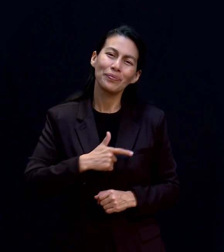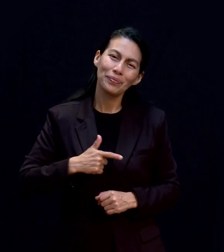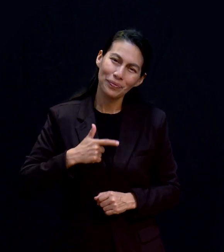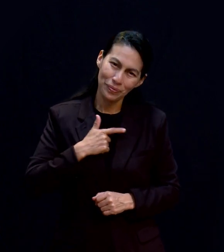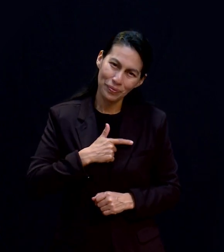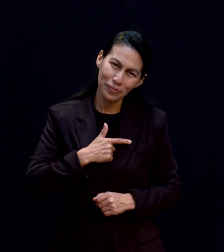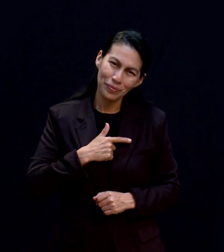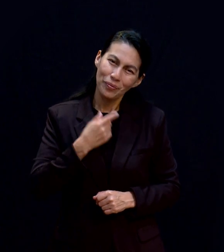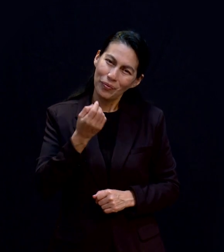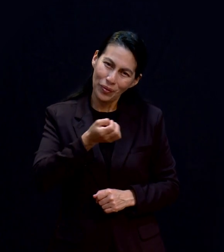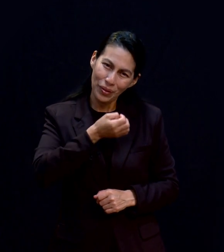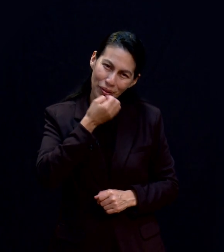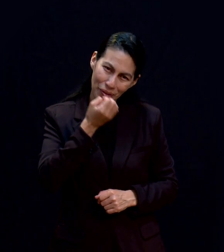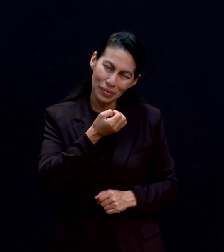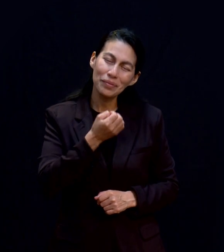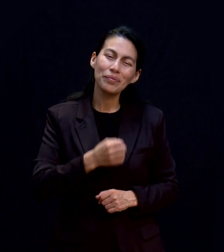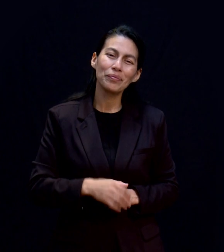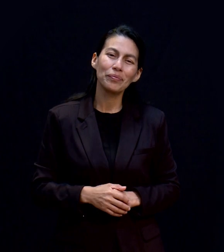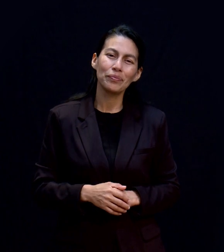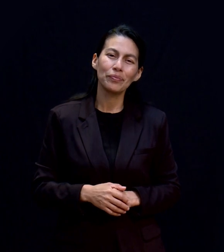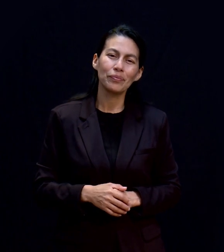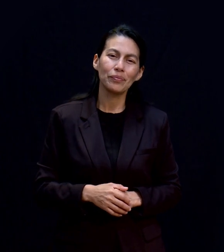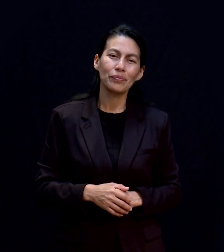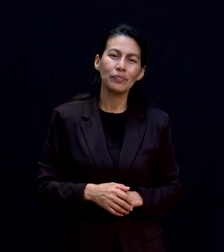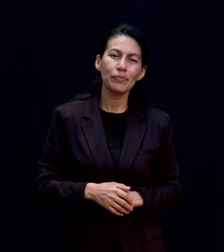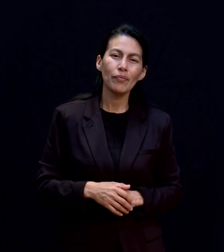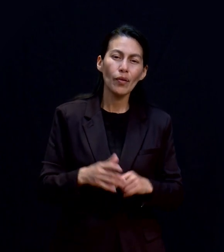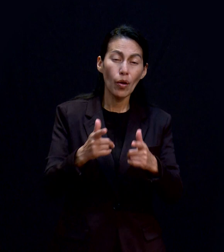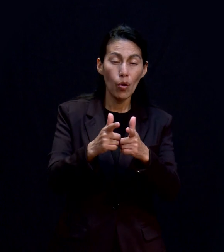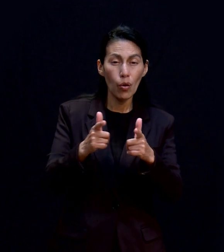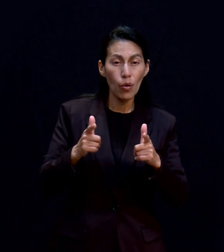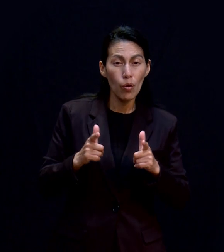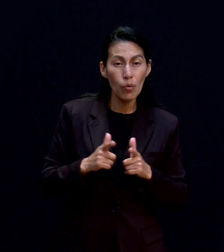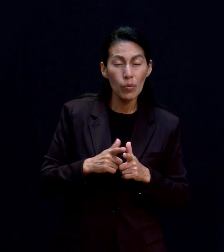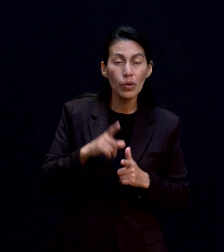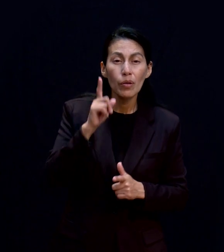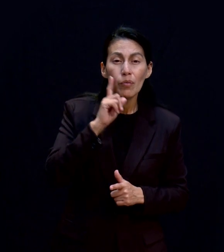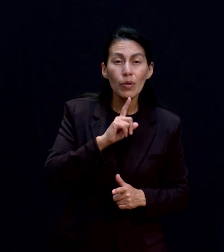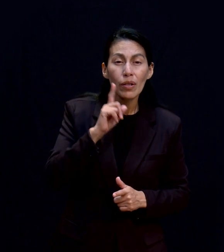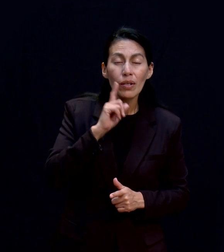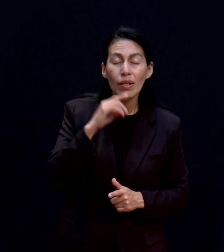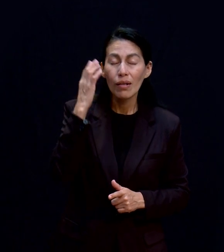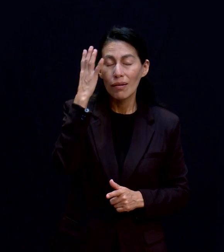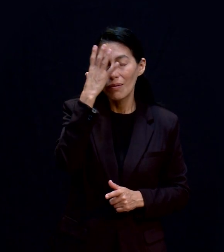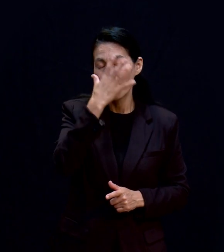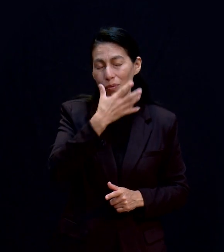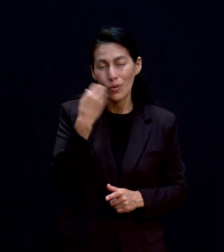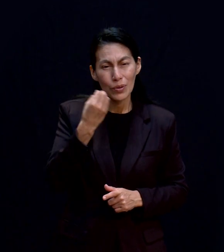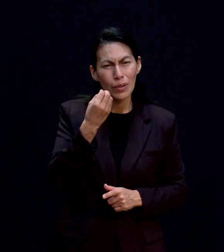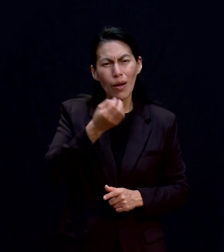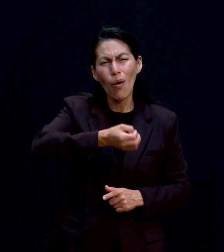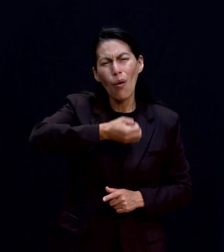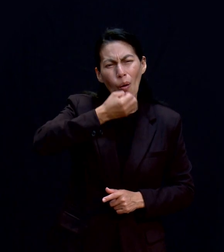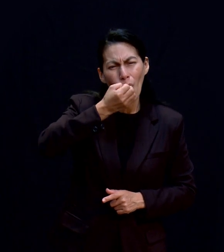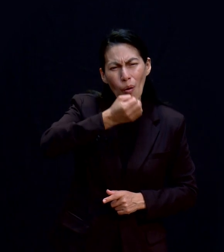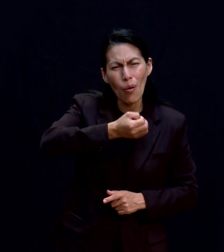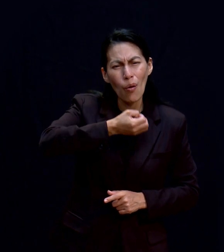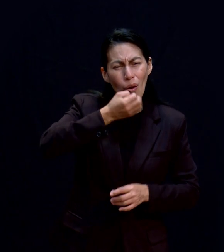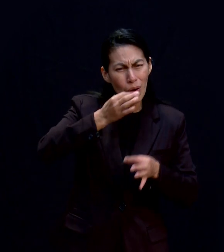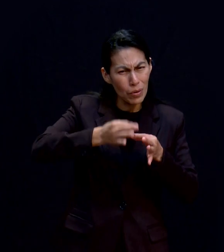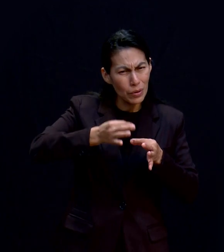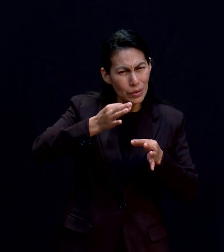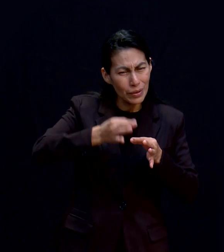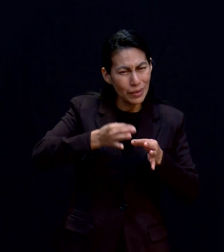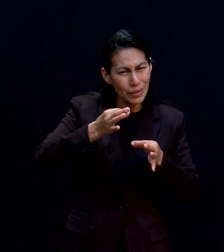y nos da muchísimo gusto hacerlo hay un grupo de damas preciosas que oran y